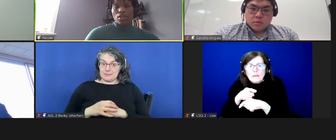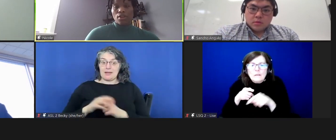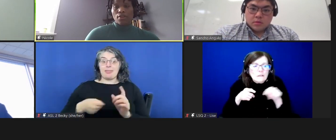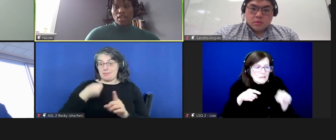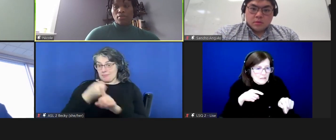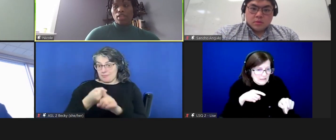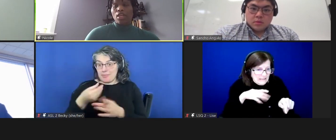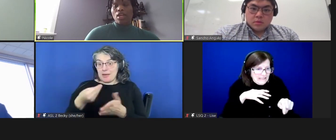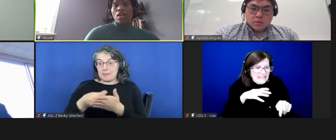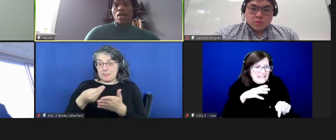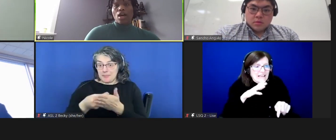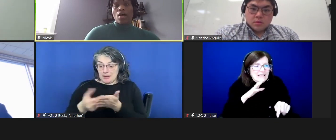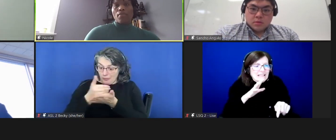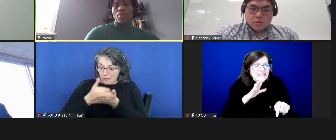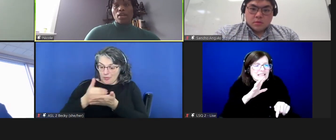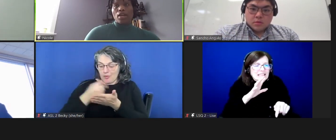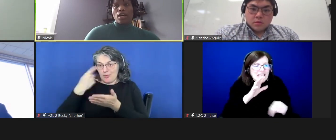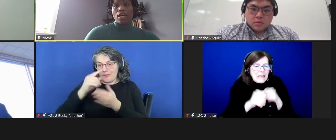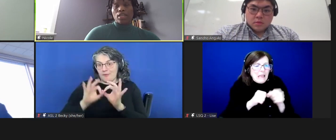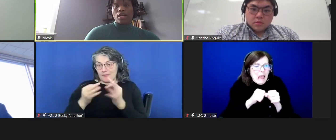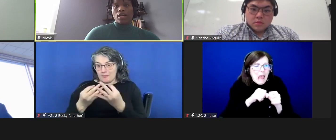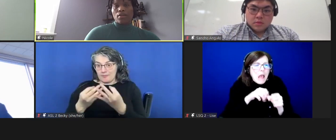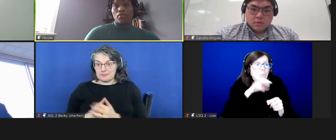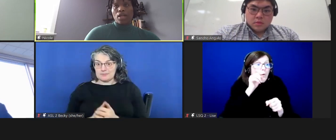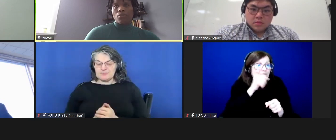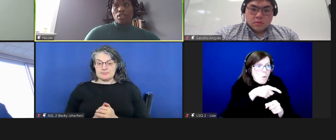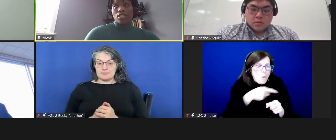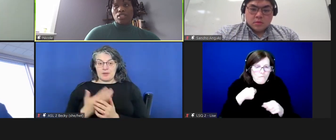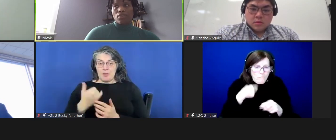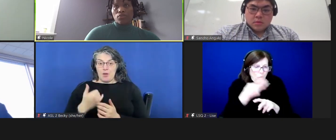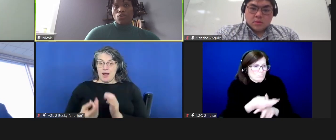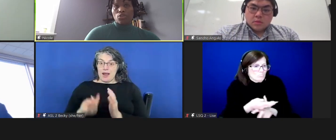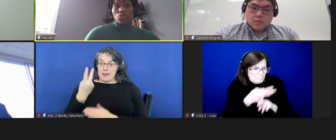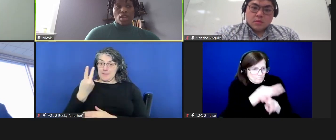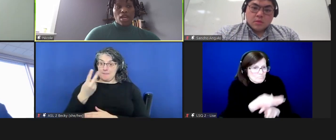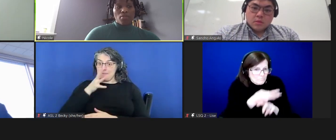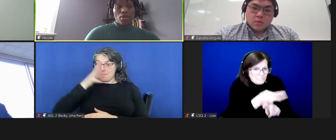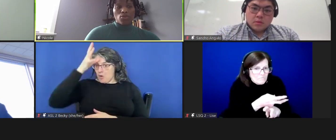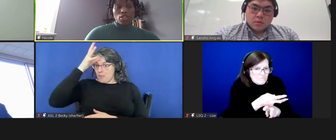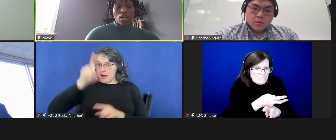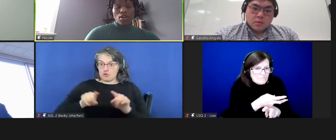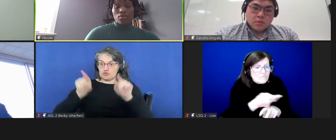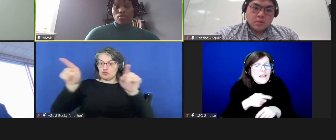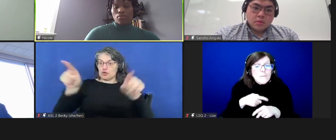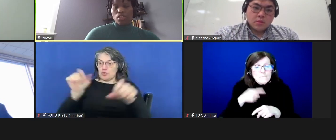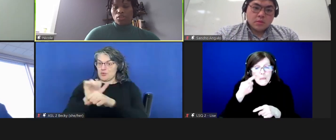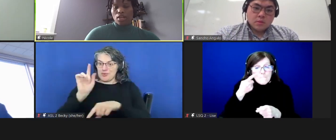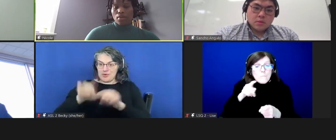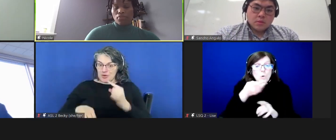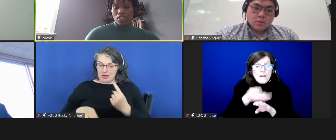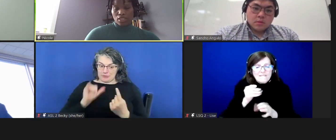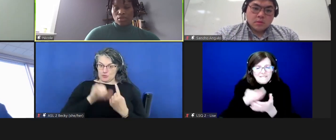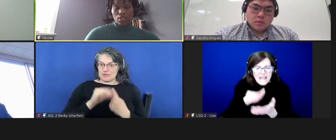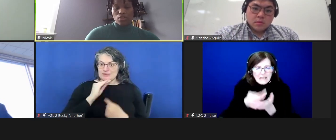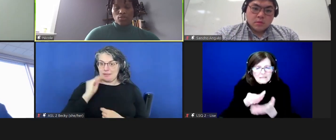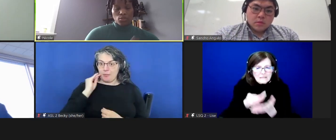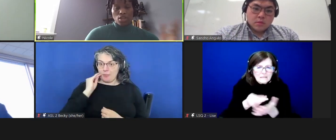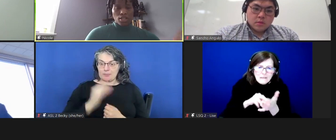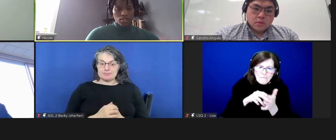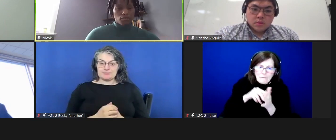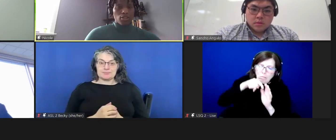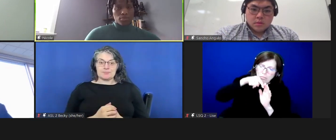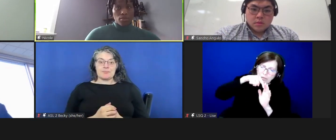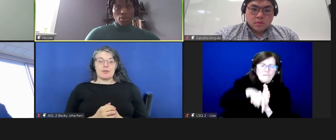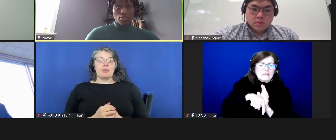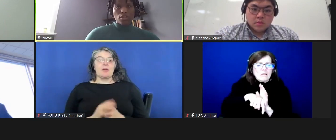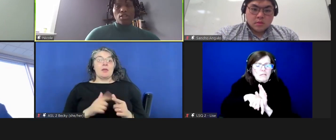ce qui, bien sûr, au plan financier, était une cause de déficit. Et bien, donc